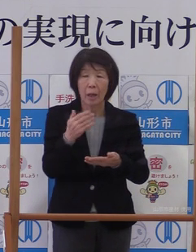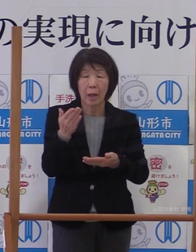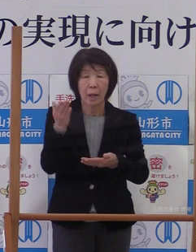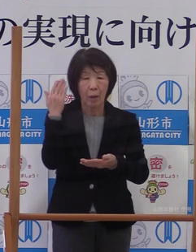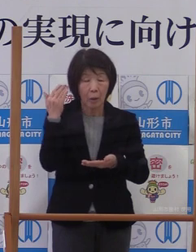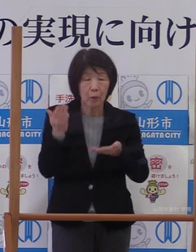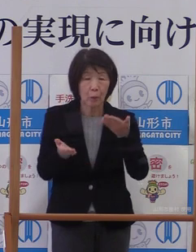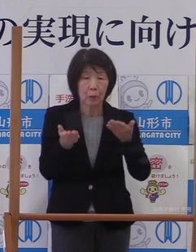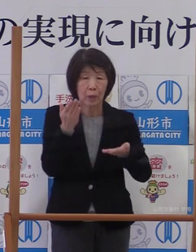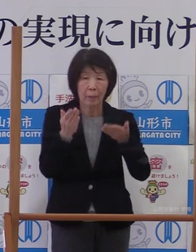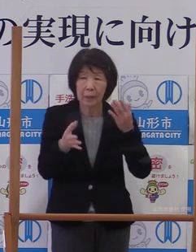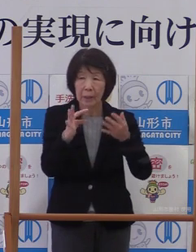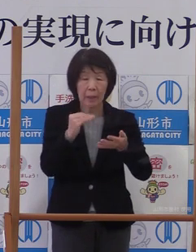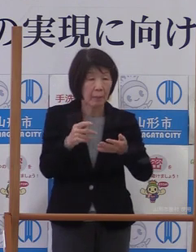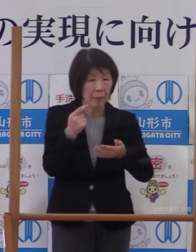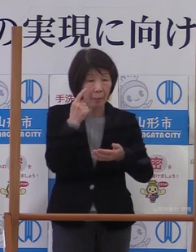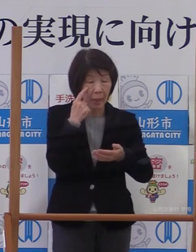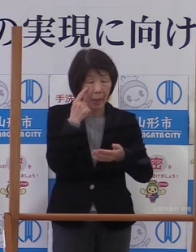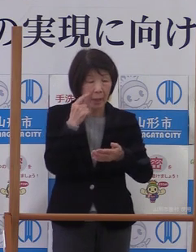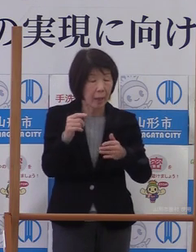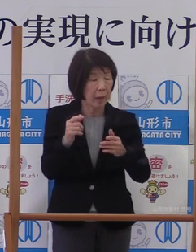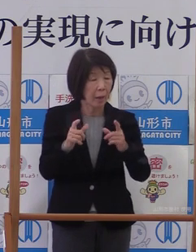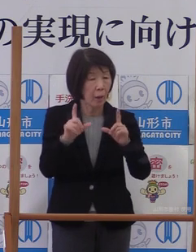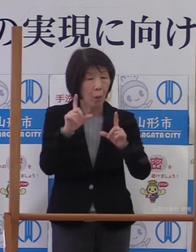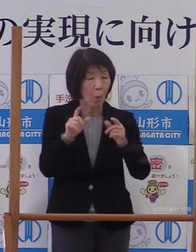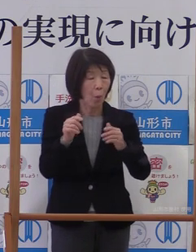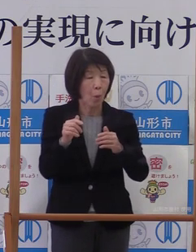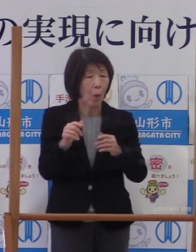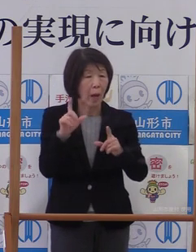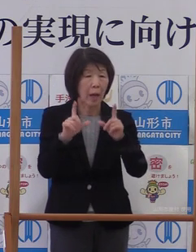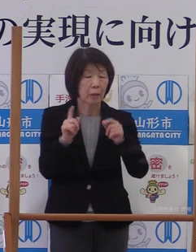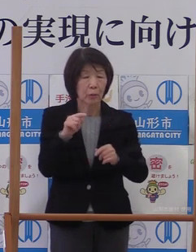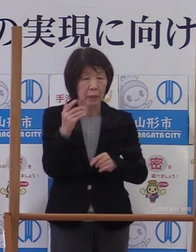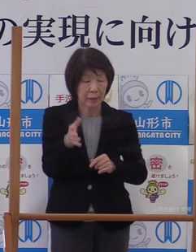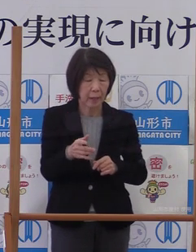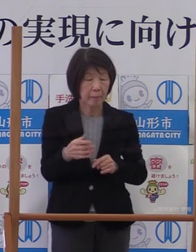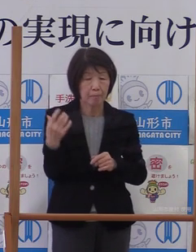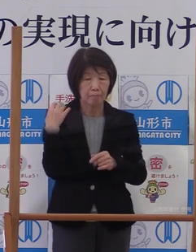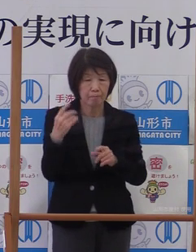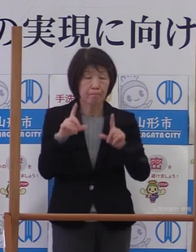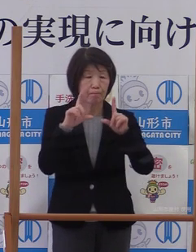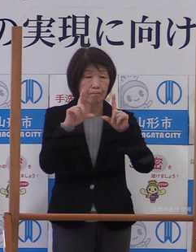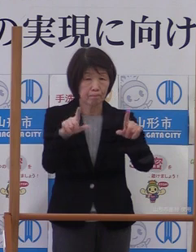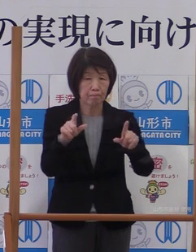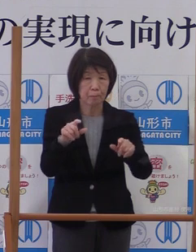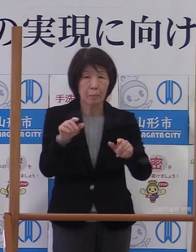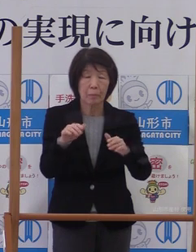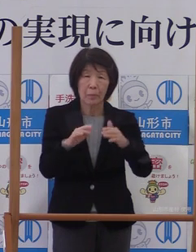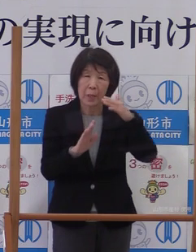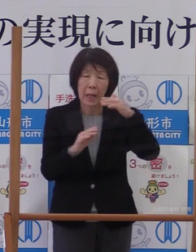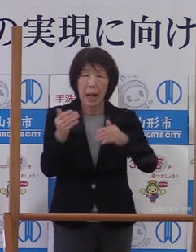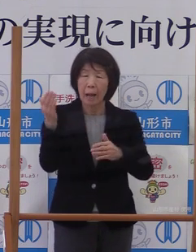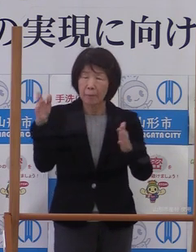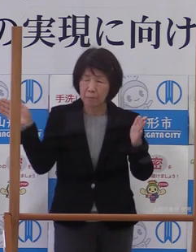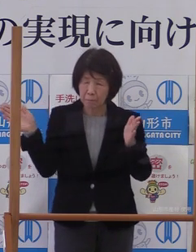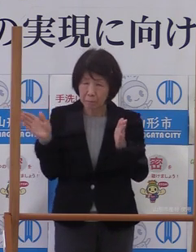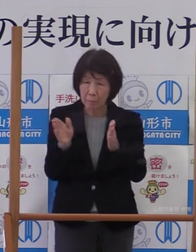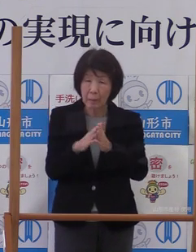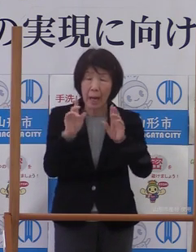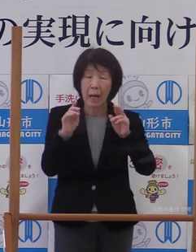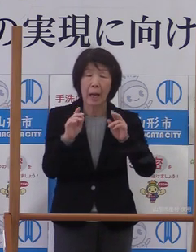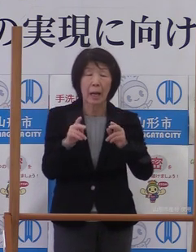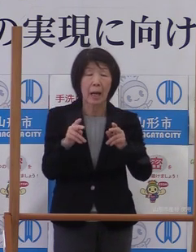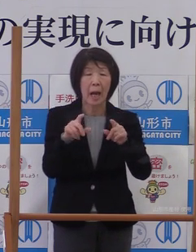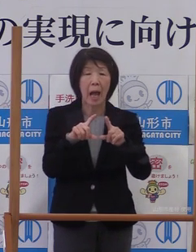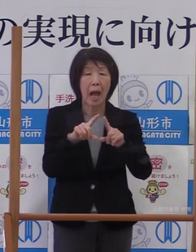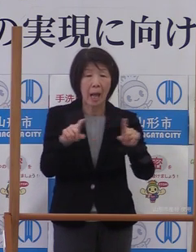るんです か？いや、財政部長お願いします。 はい、過去最大になります。一般会計で言いますと、